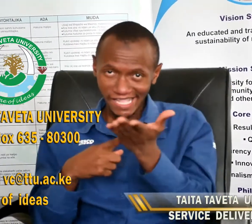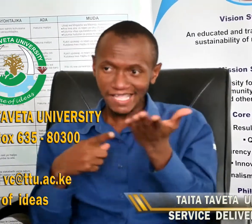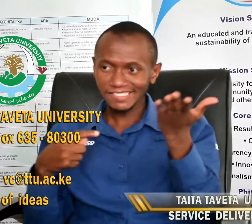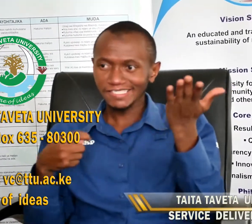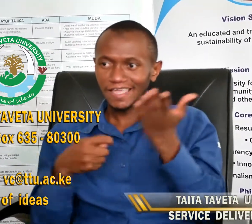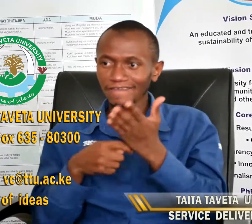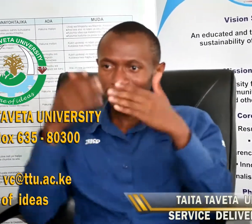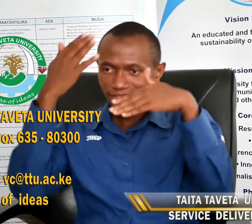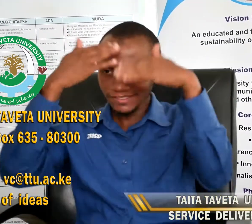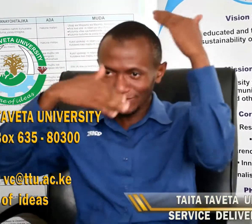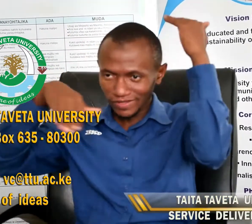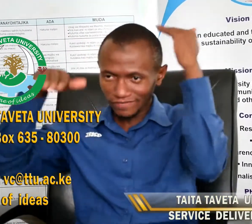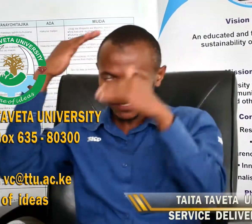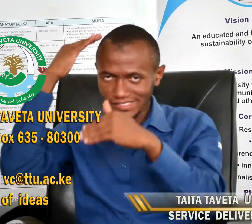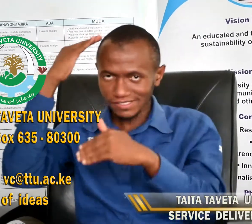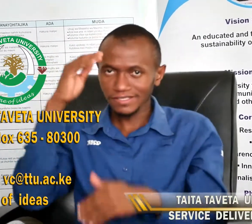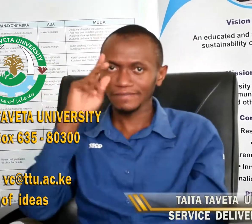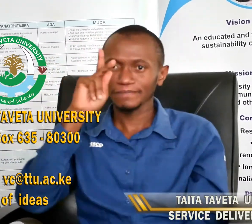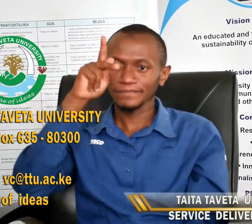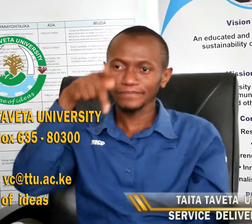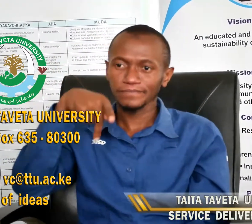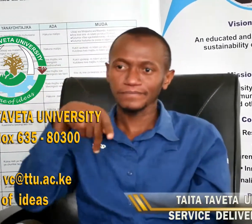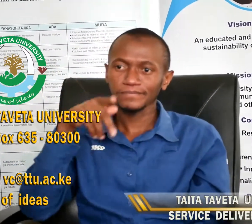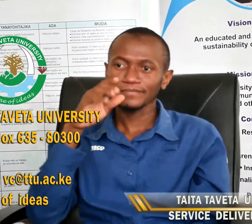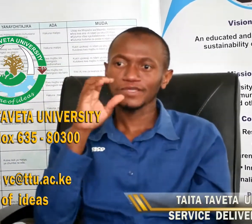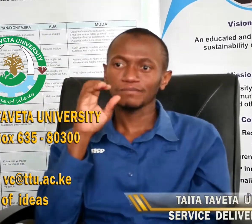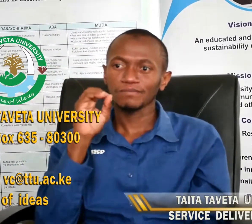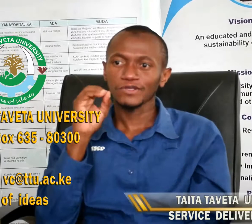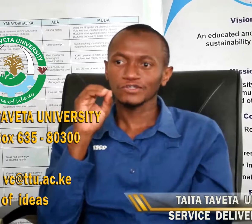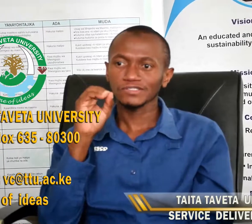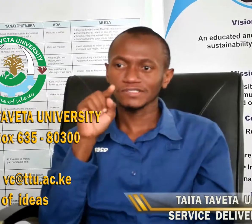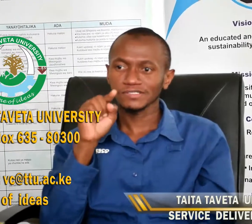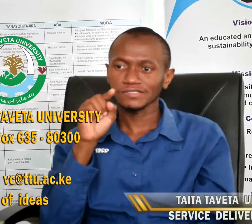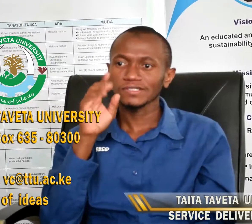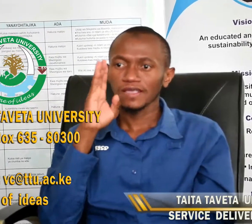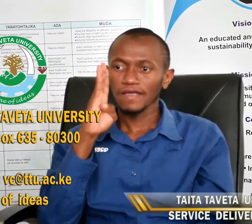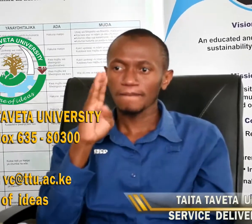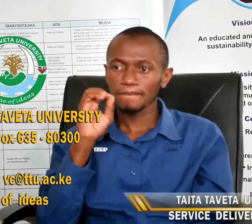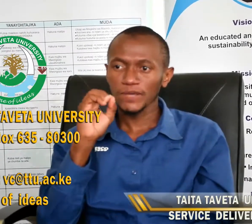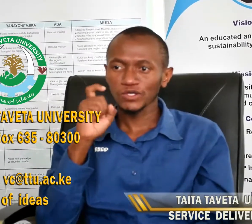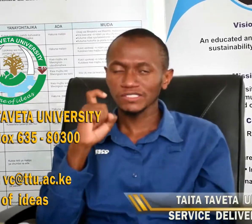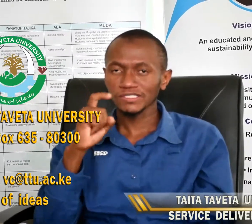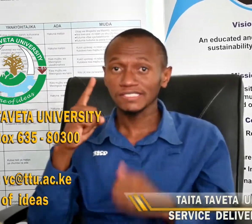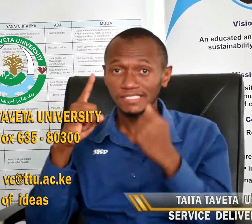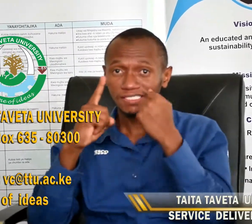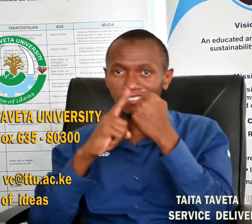unaweza mfikia mkuu wa chuo, Chuo Kikuu cha Taita Taveta, sanduku la posta